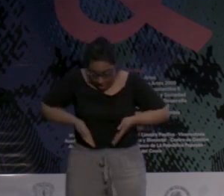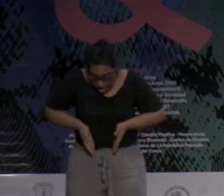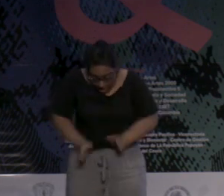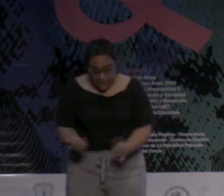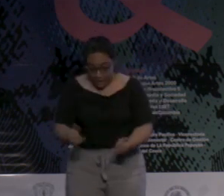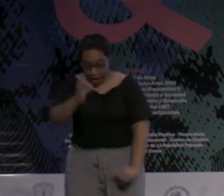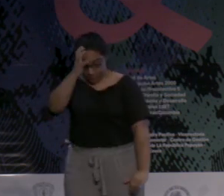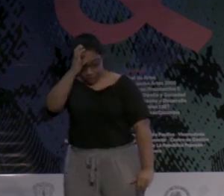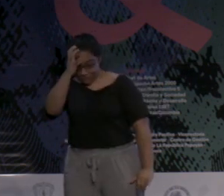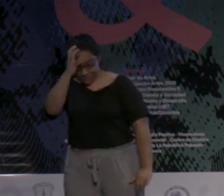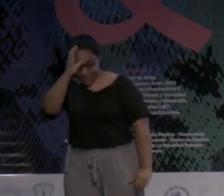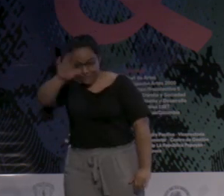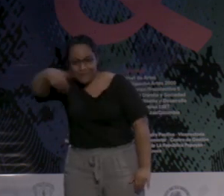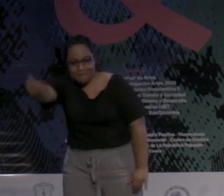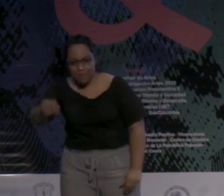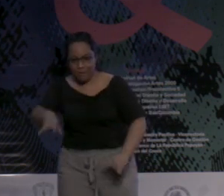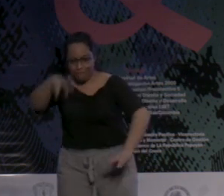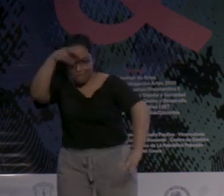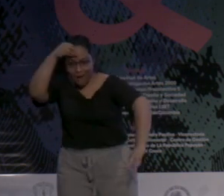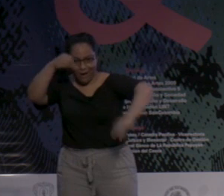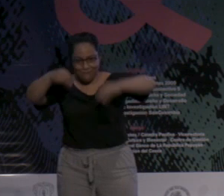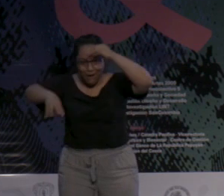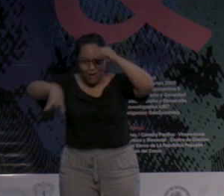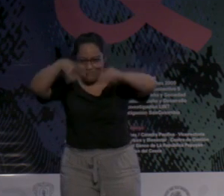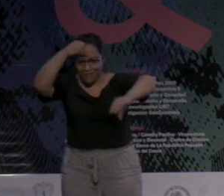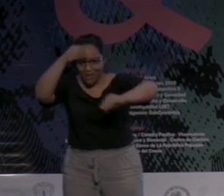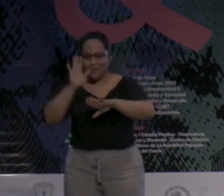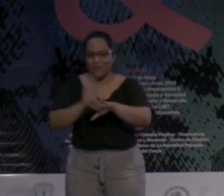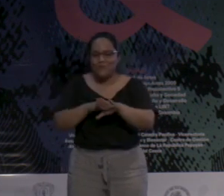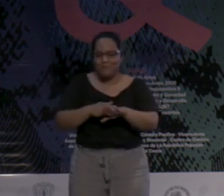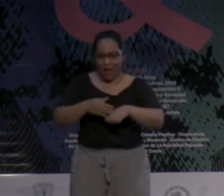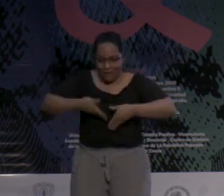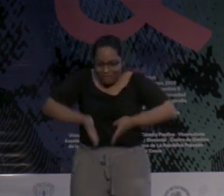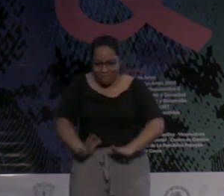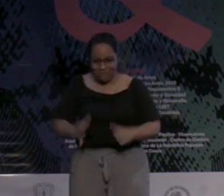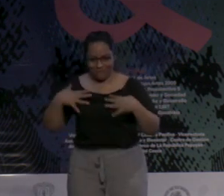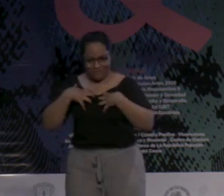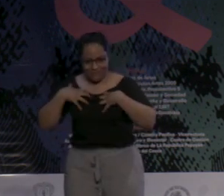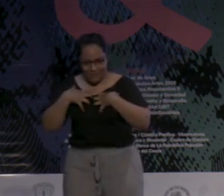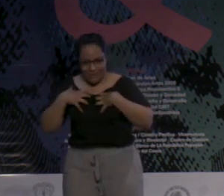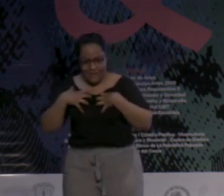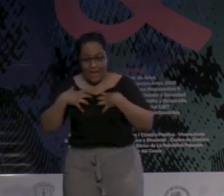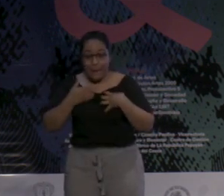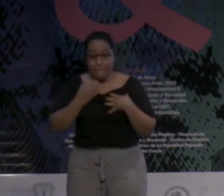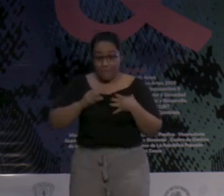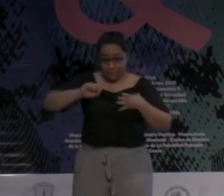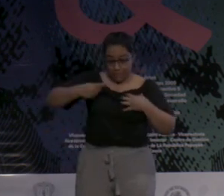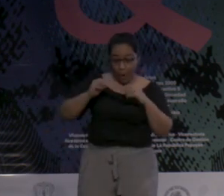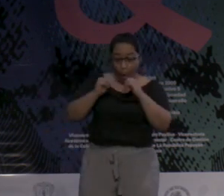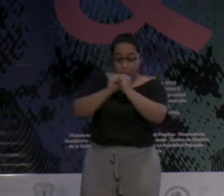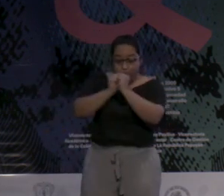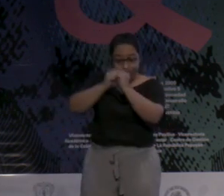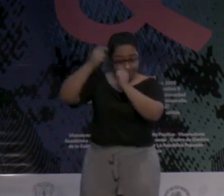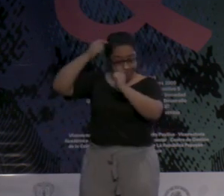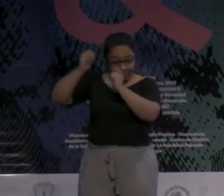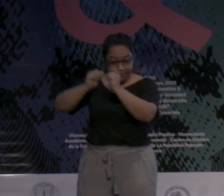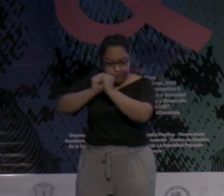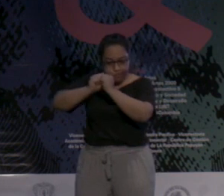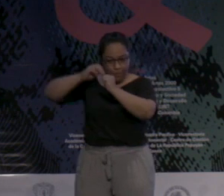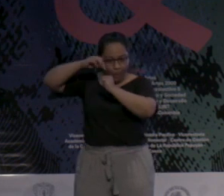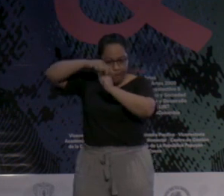deben madurar ya después de haber nacido. Pero nuestra percepción madura primero que nuestra locomoción. Lo que empieza a plantear una